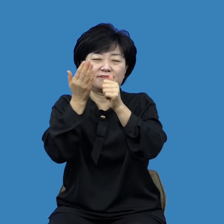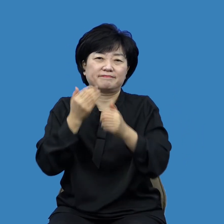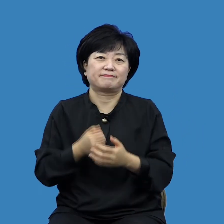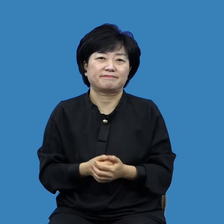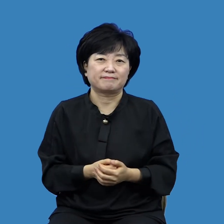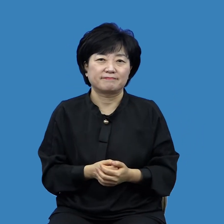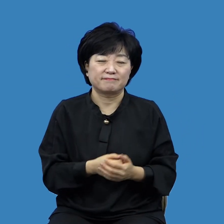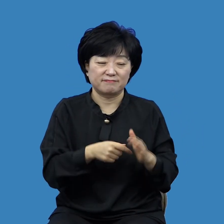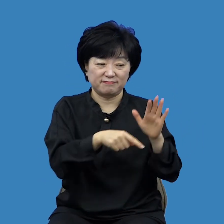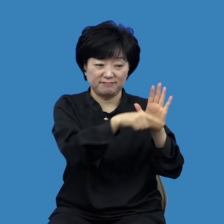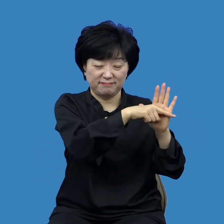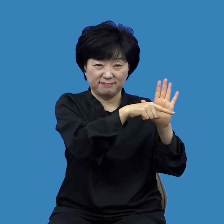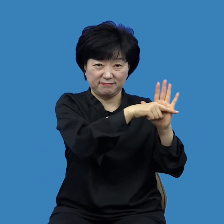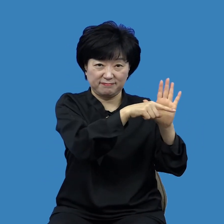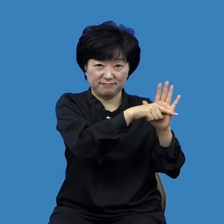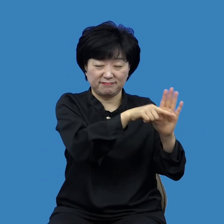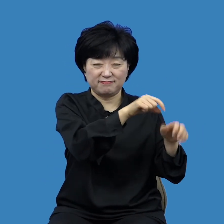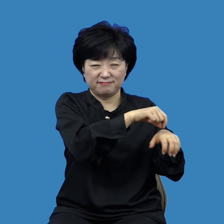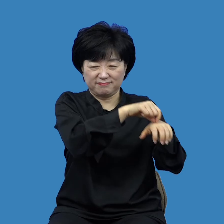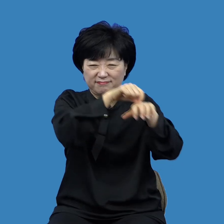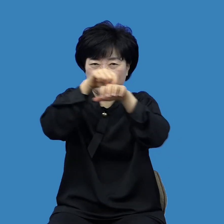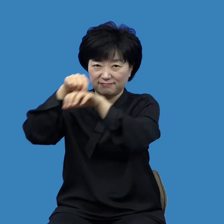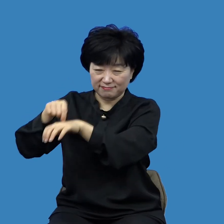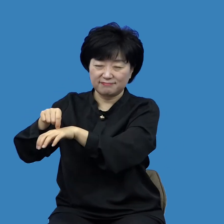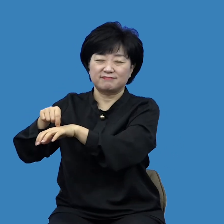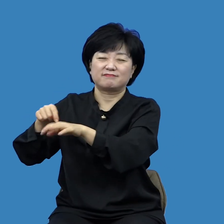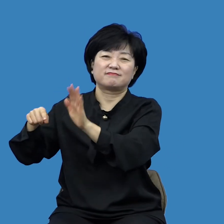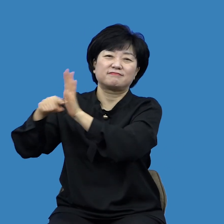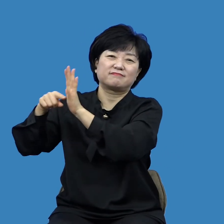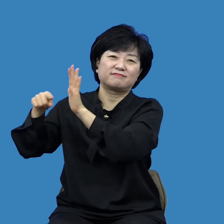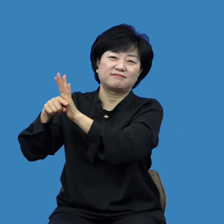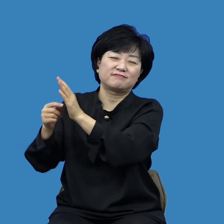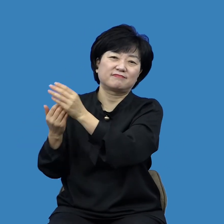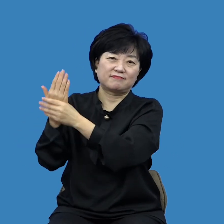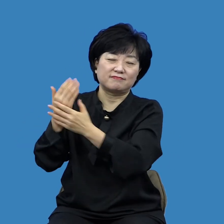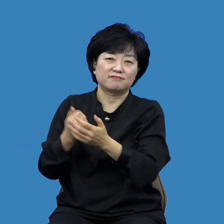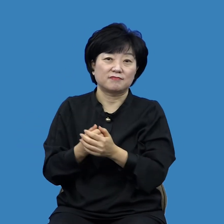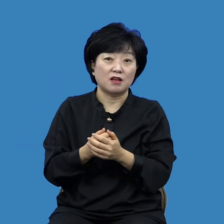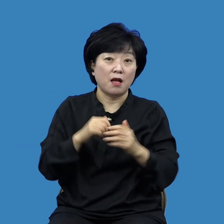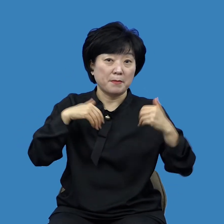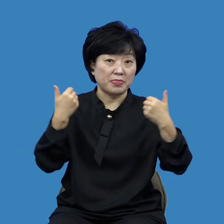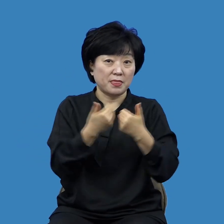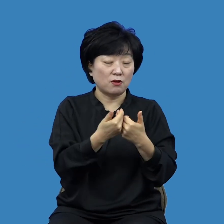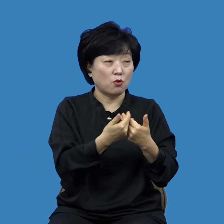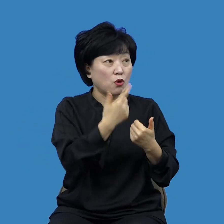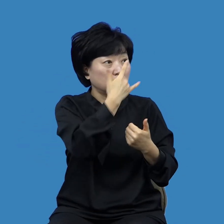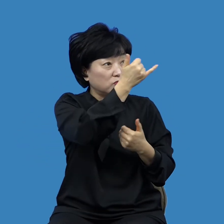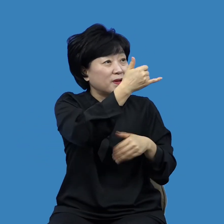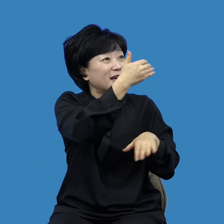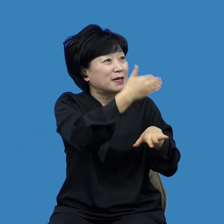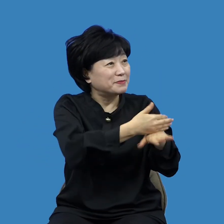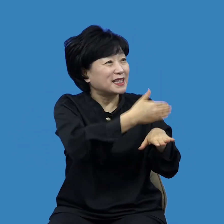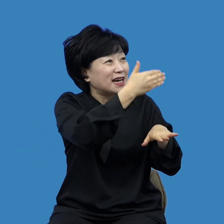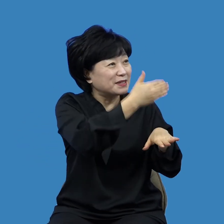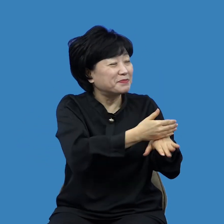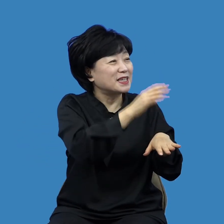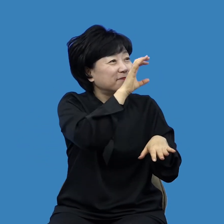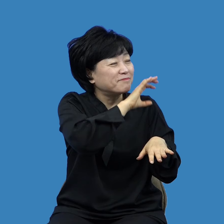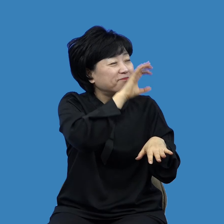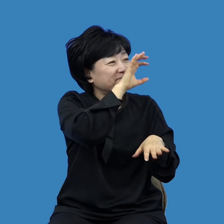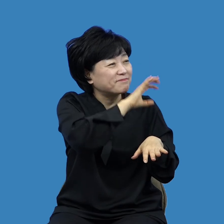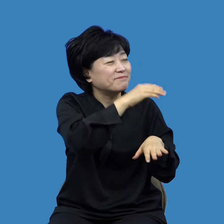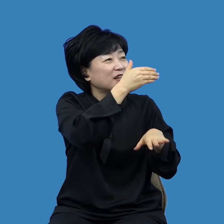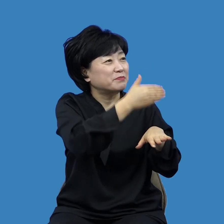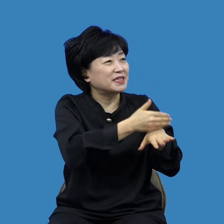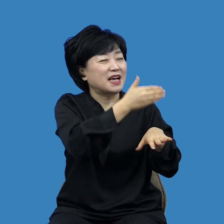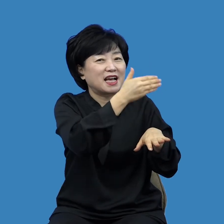살아요. 반대로 계속 부모님한테 감사하는 마음을 찾은 사람은 어떻게 되겠어요? 계속 그 마음을 갖고 온 사람은, 그